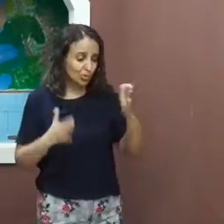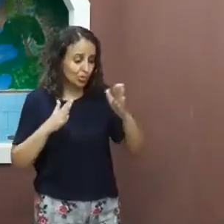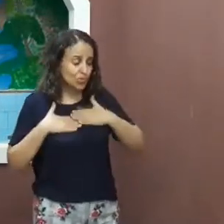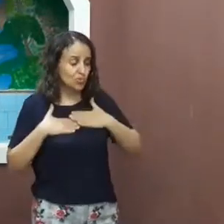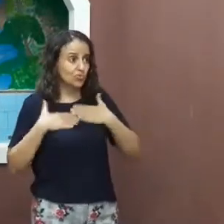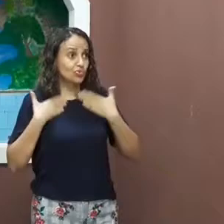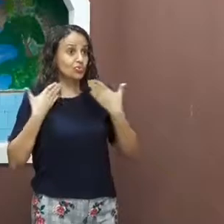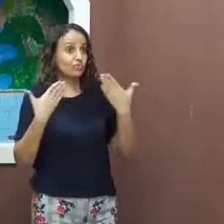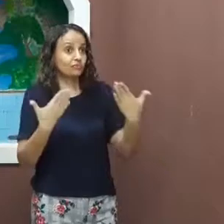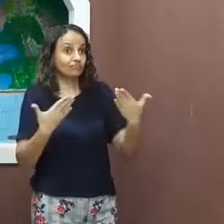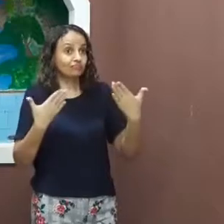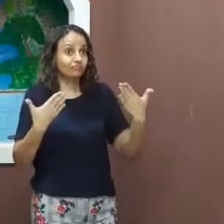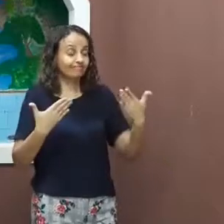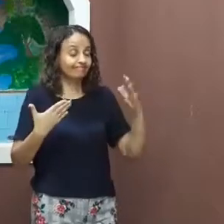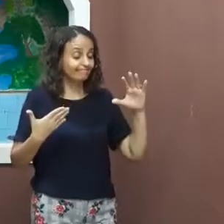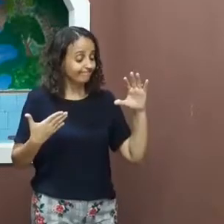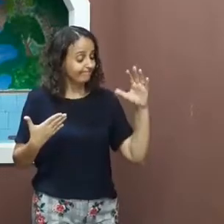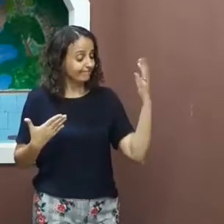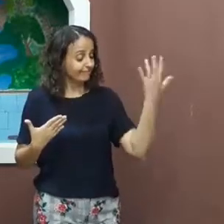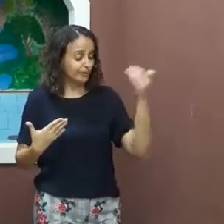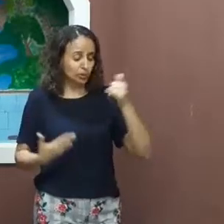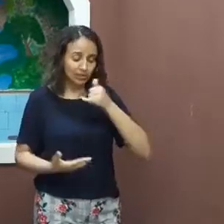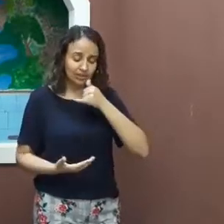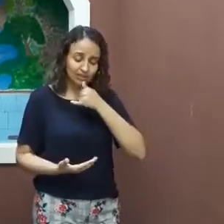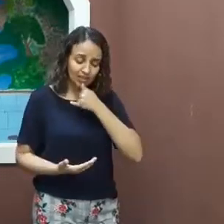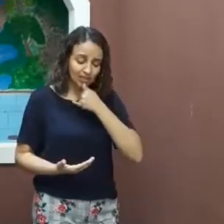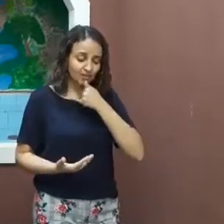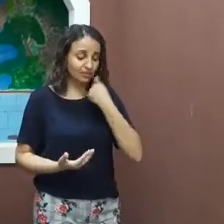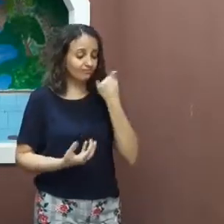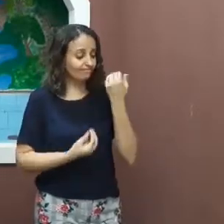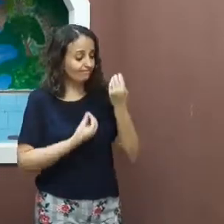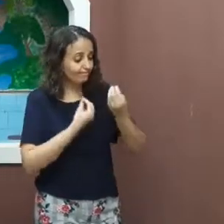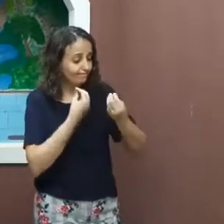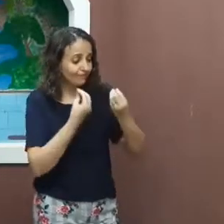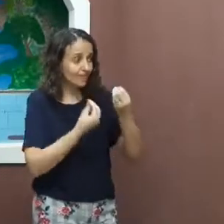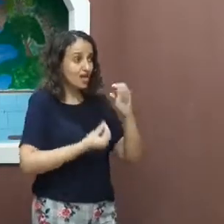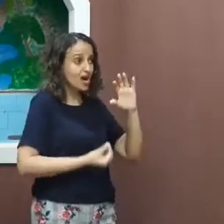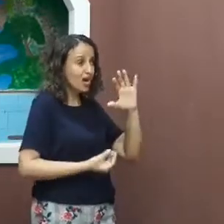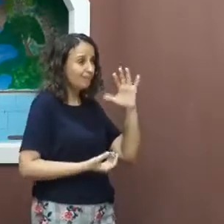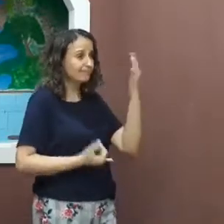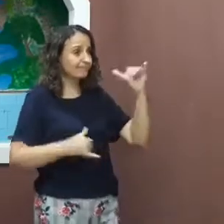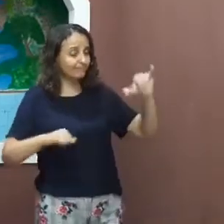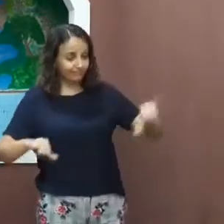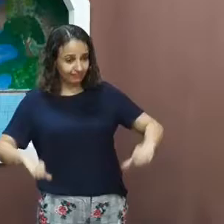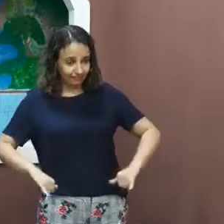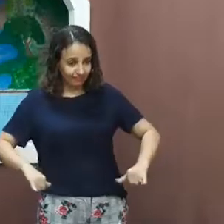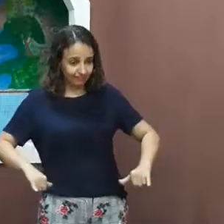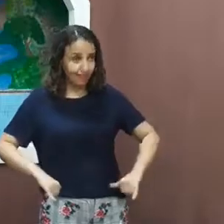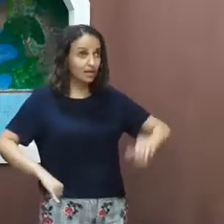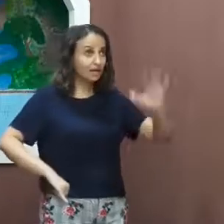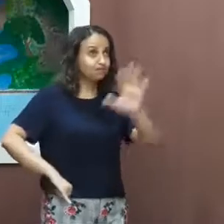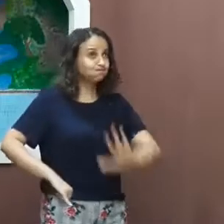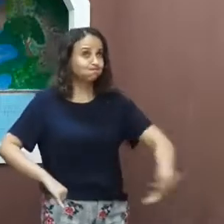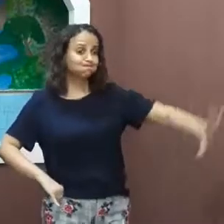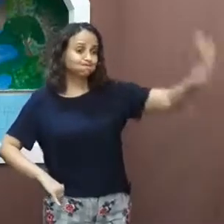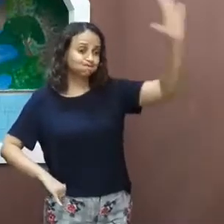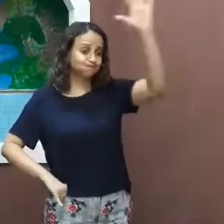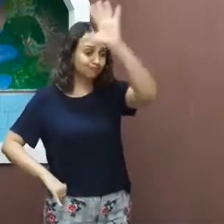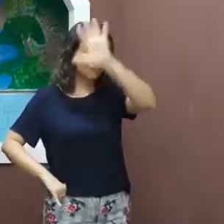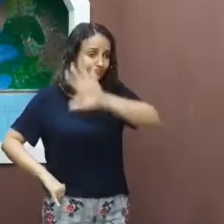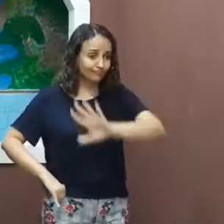assustadora, totalmente assim que nos coloca numa situação até de sofrimento nacionalmente, que foi o